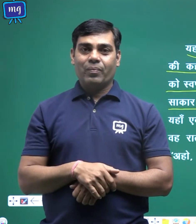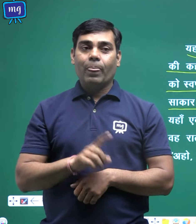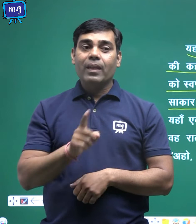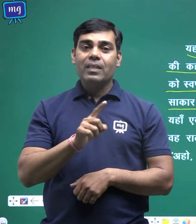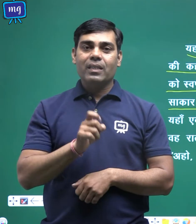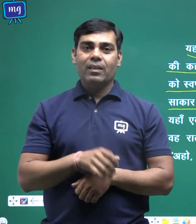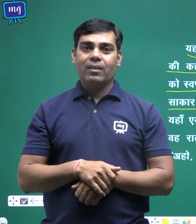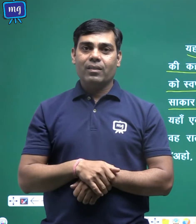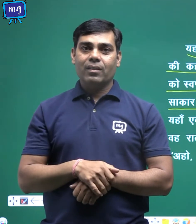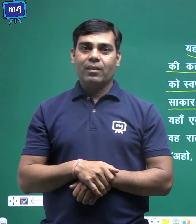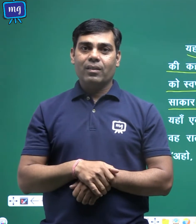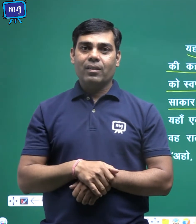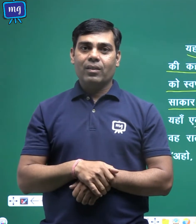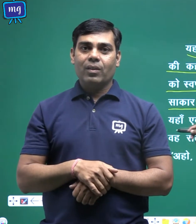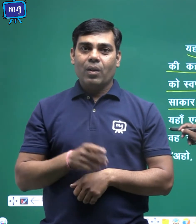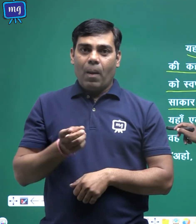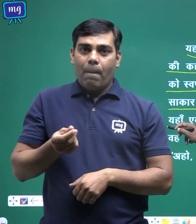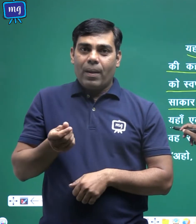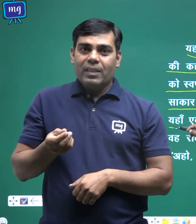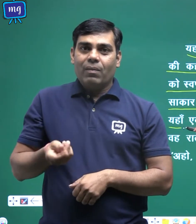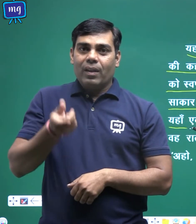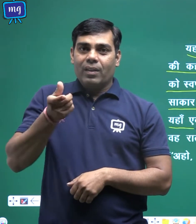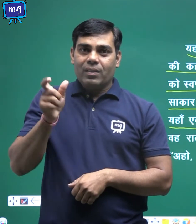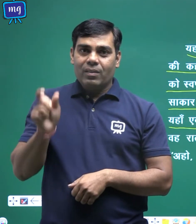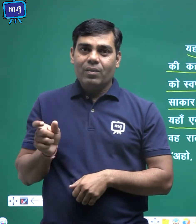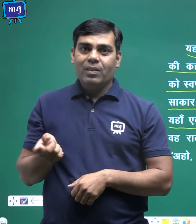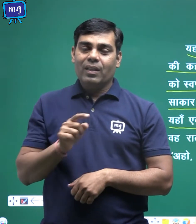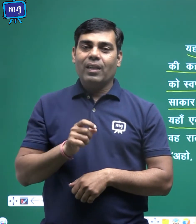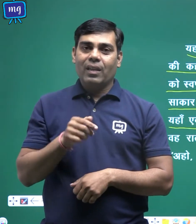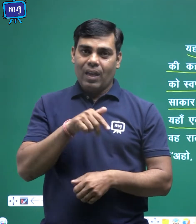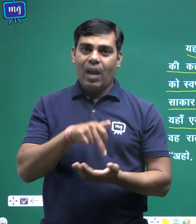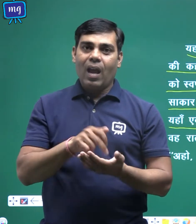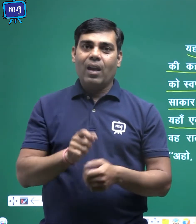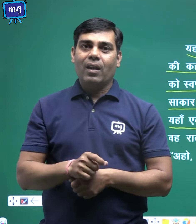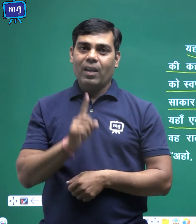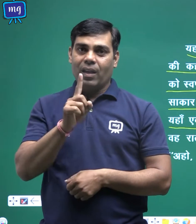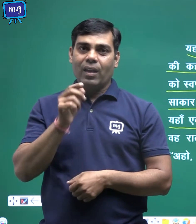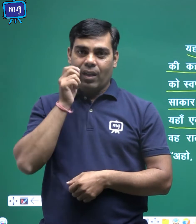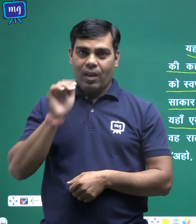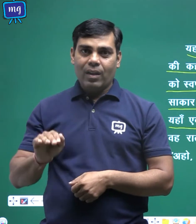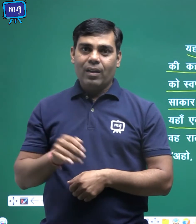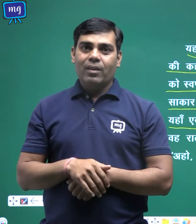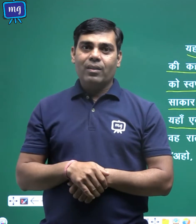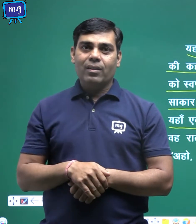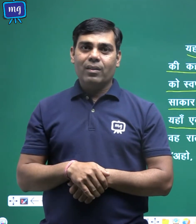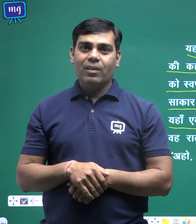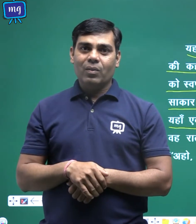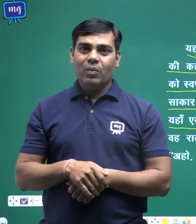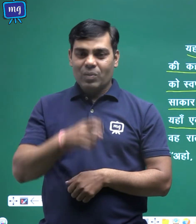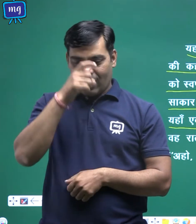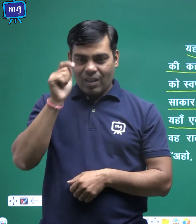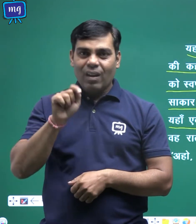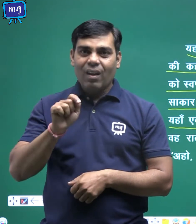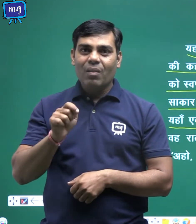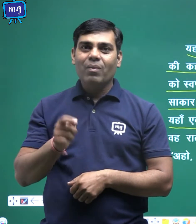किसी सेठ के यहाँ एक लड़का नौकरी करता था।